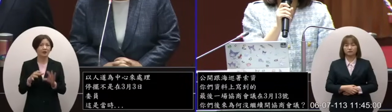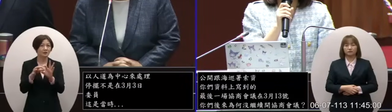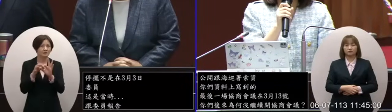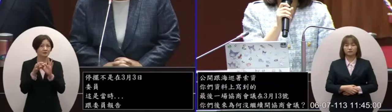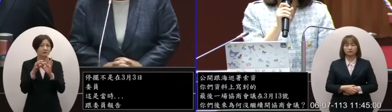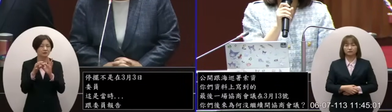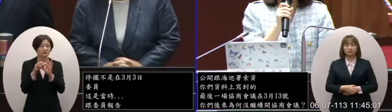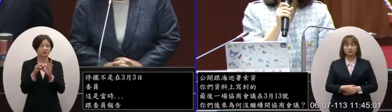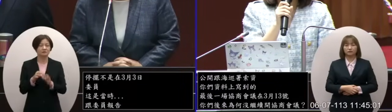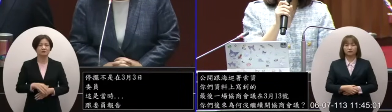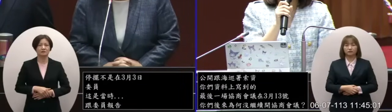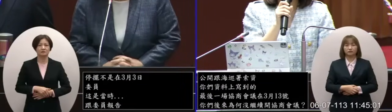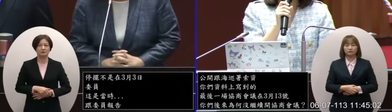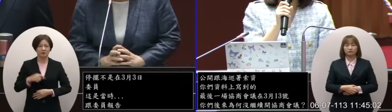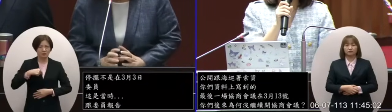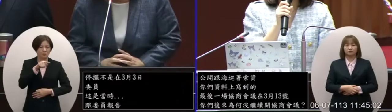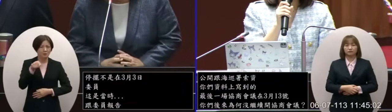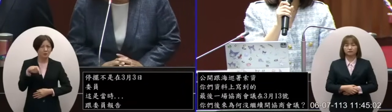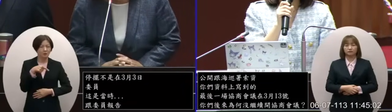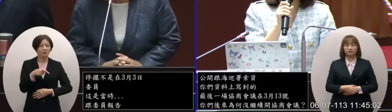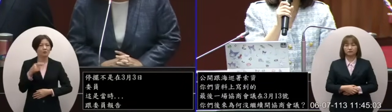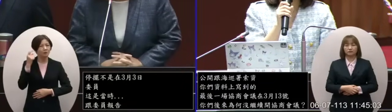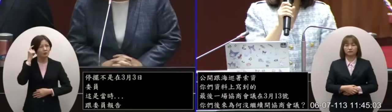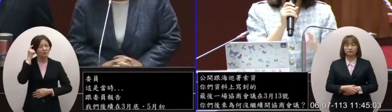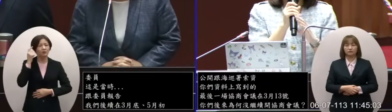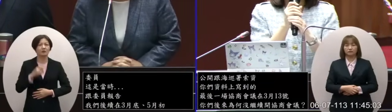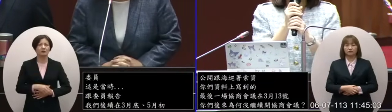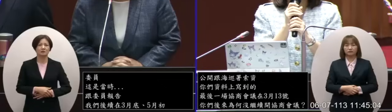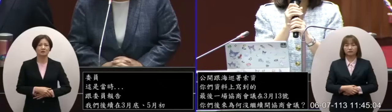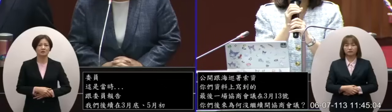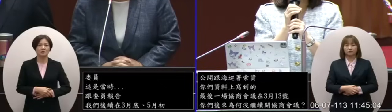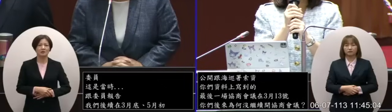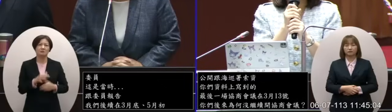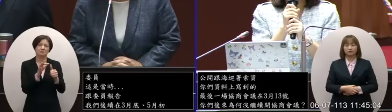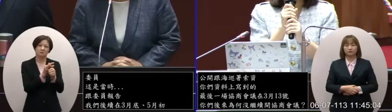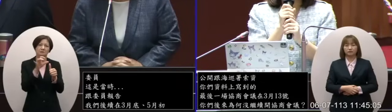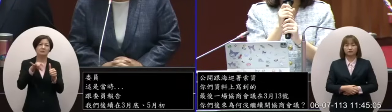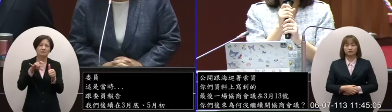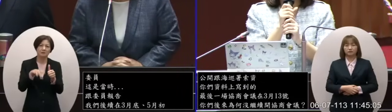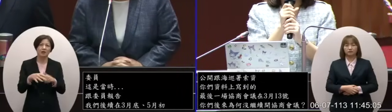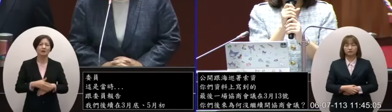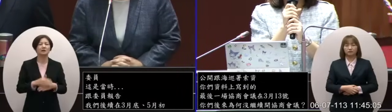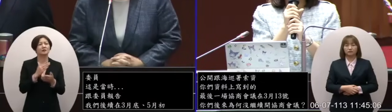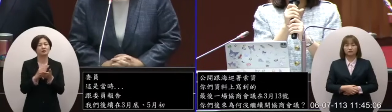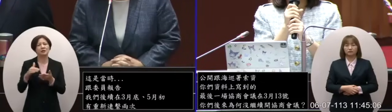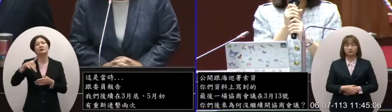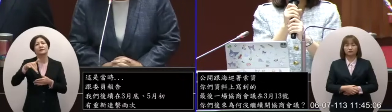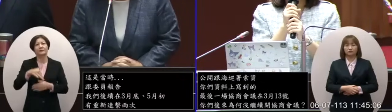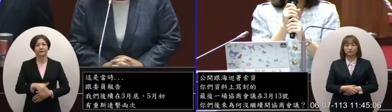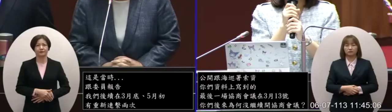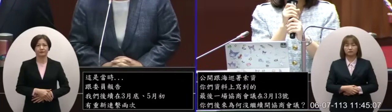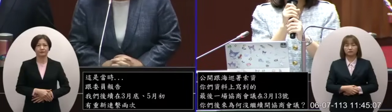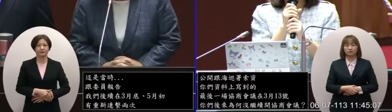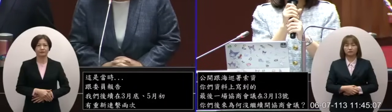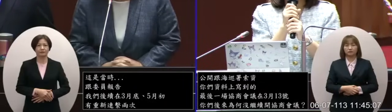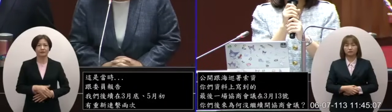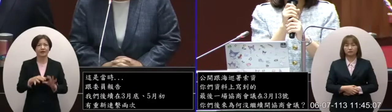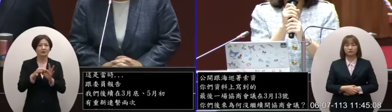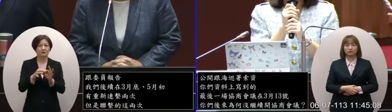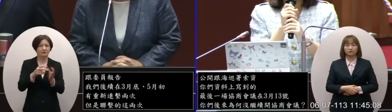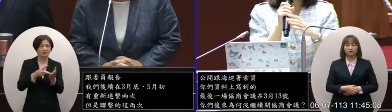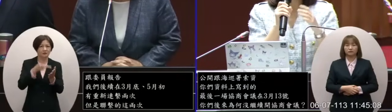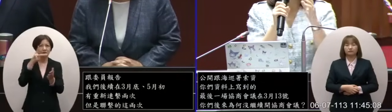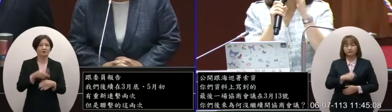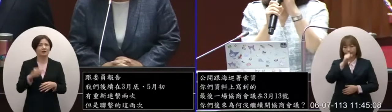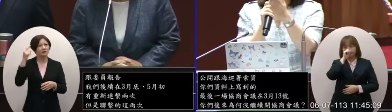次，我们认为说其实还是重复在卡住的关键没有办法解决，所以这两次仍然没有